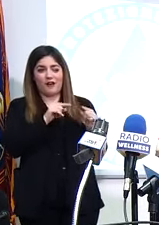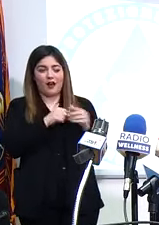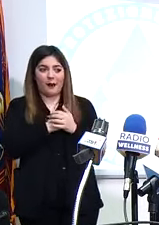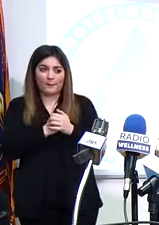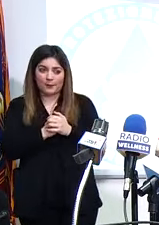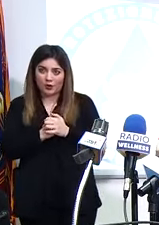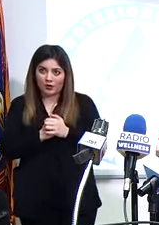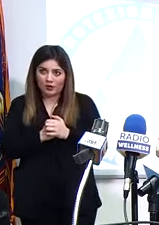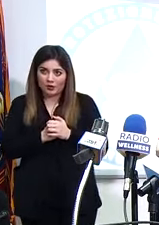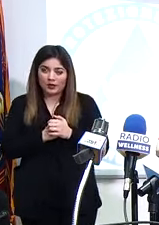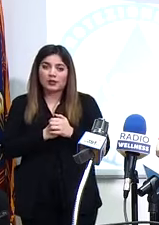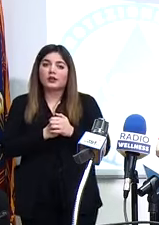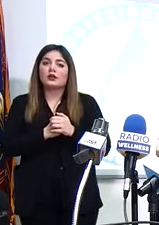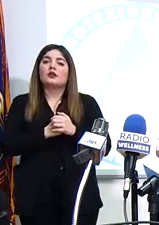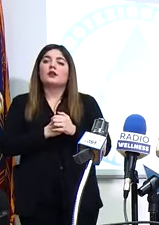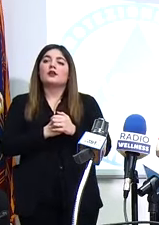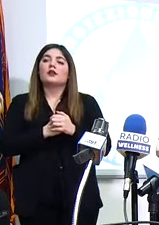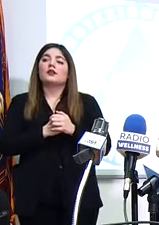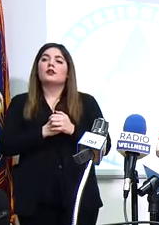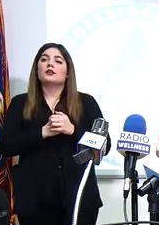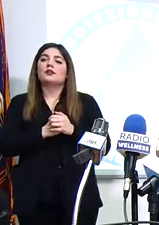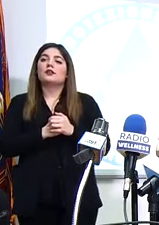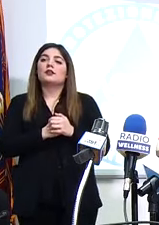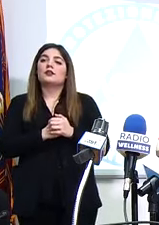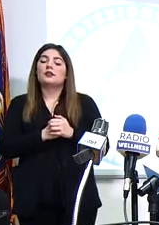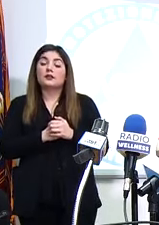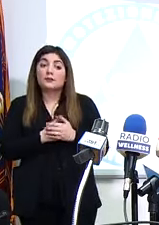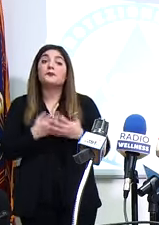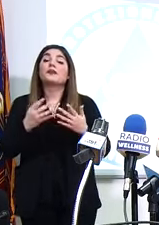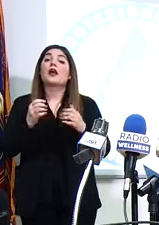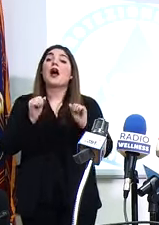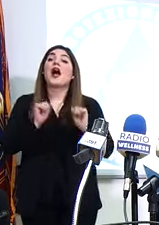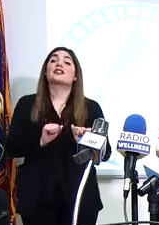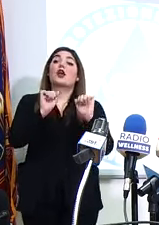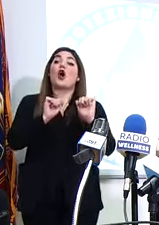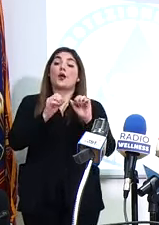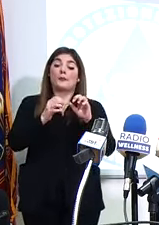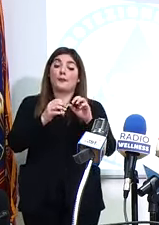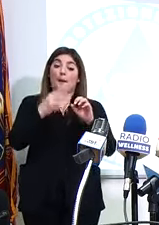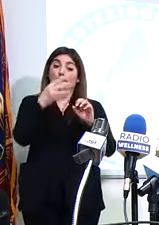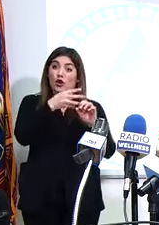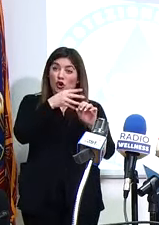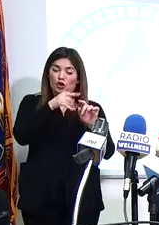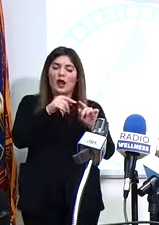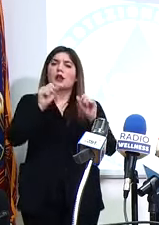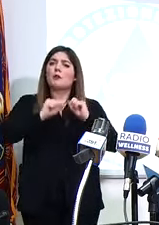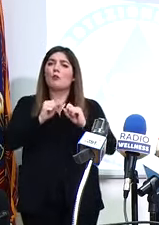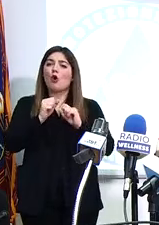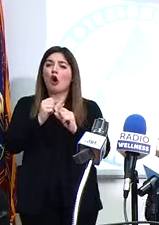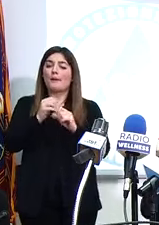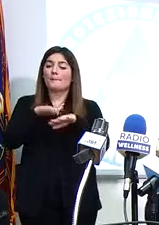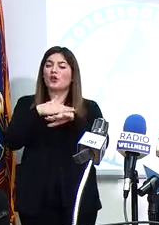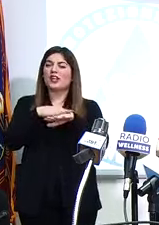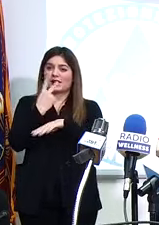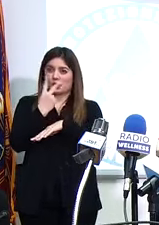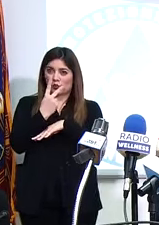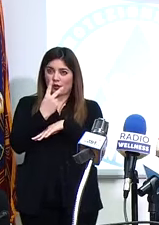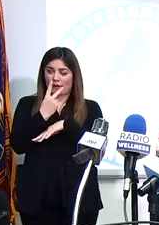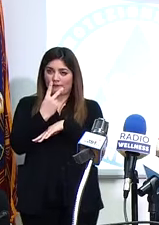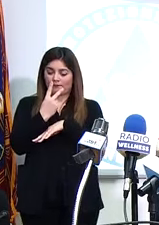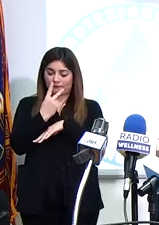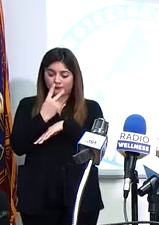penso dovrebbe far appassionare per la virologia. Allora, l'anticorpo monoclonale oggi lo si fa in due modi. Il modo, guarda caso, più vecchio è